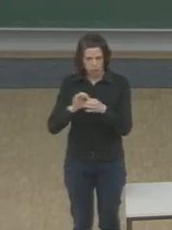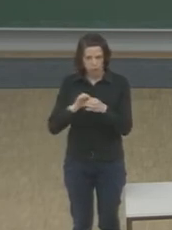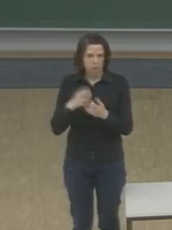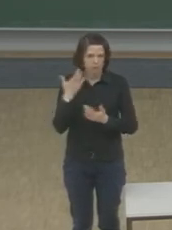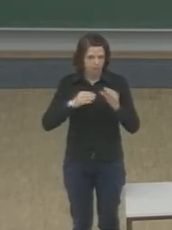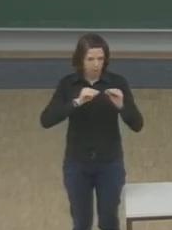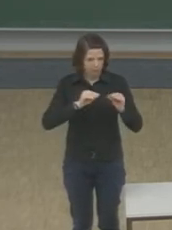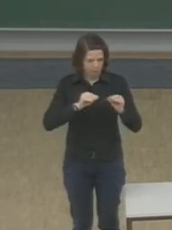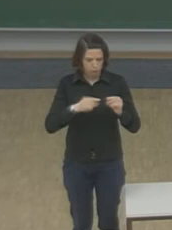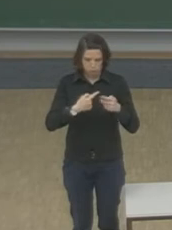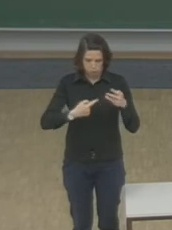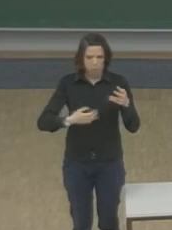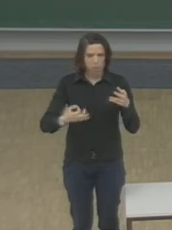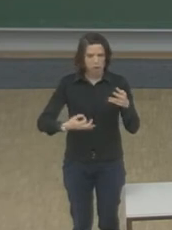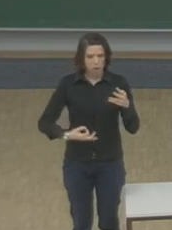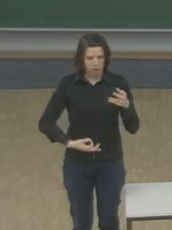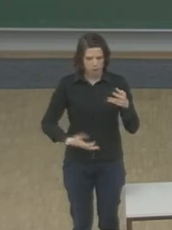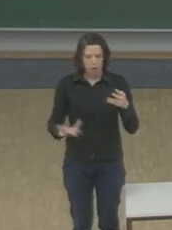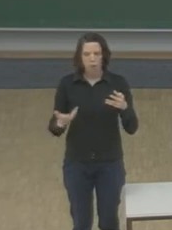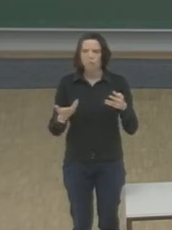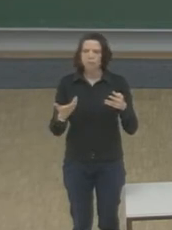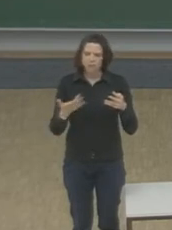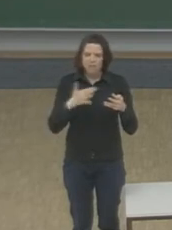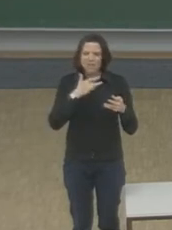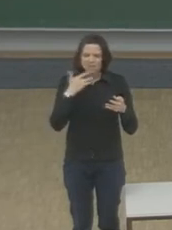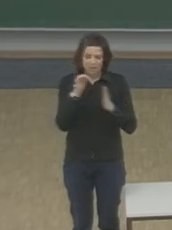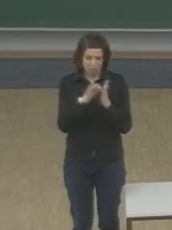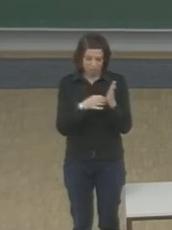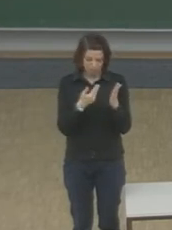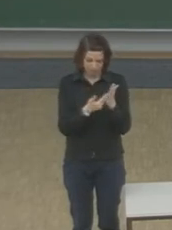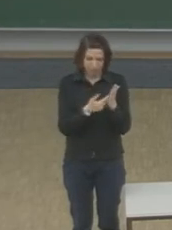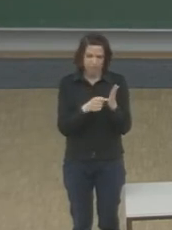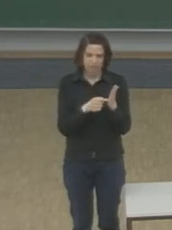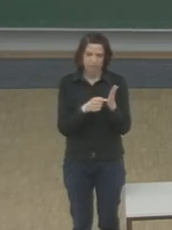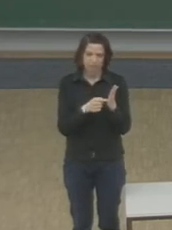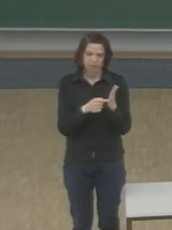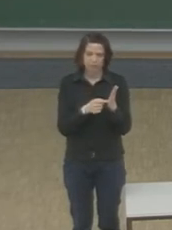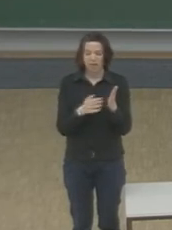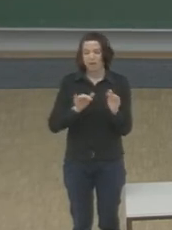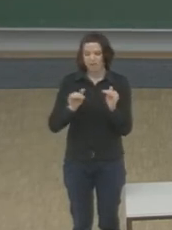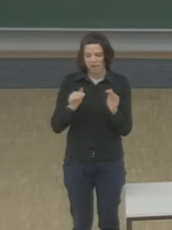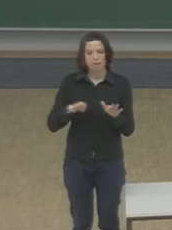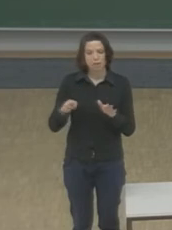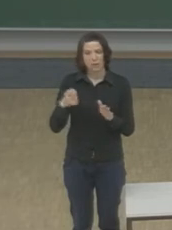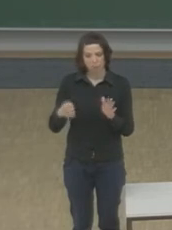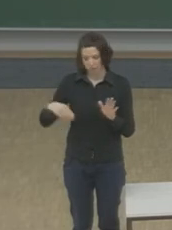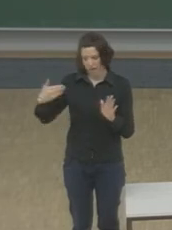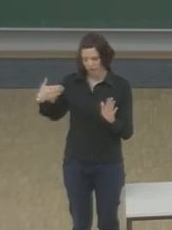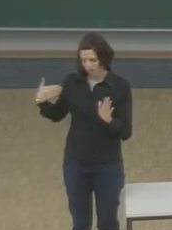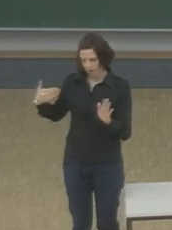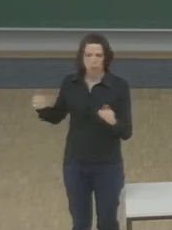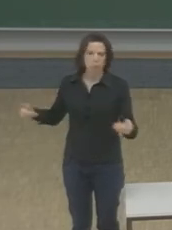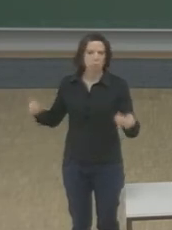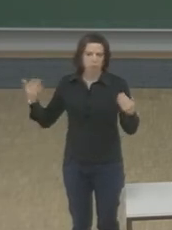Mathematikunterricht formuliert hat, sich in vielen Punkten notwendig von dem unterscheidet, was man Anfang des 19. Jahrhunderts formuliert